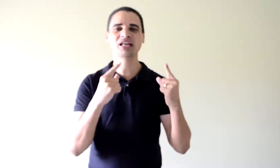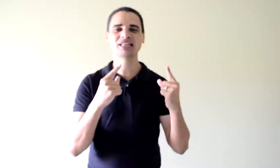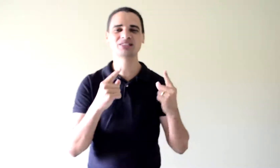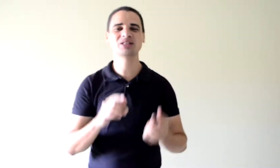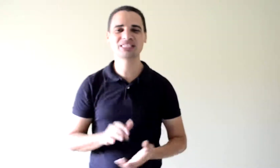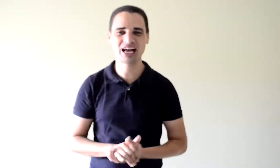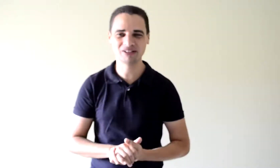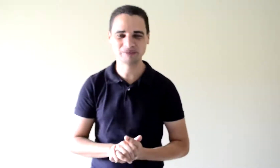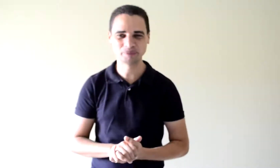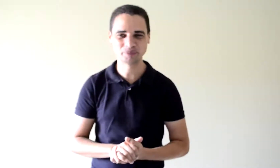atenção à nossa aula.